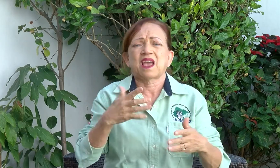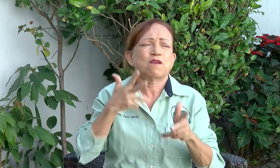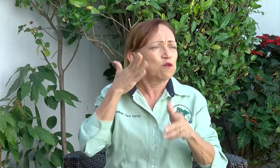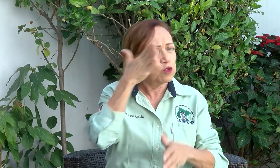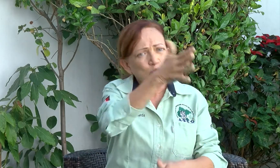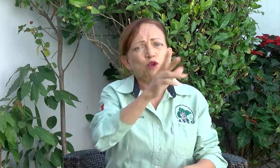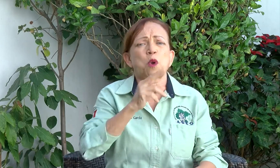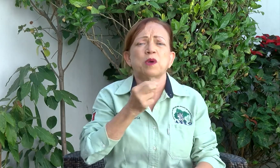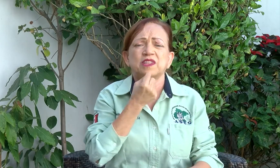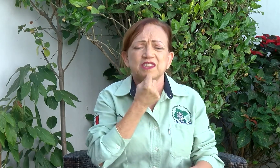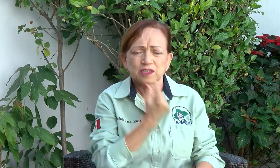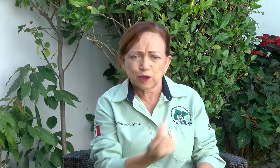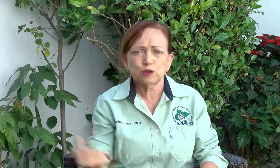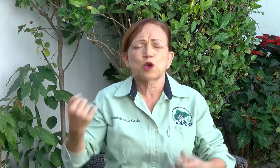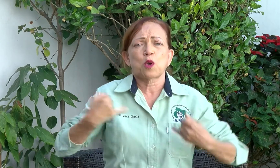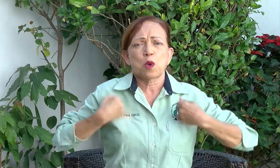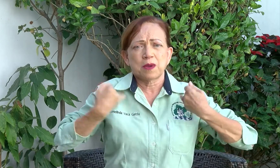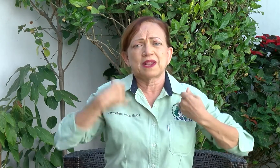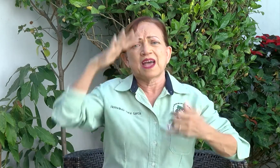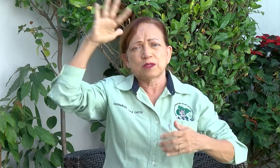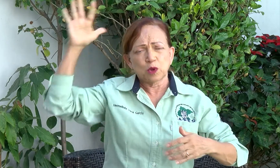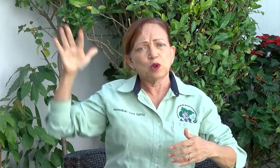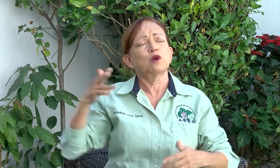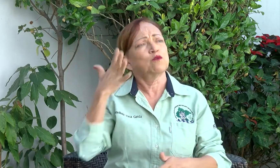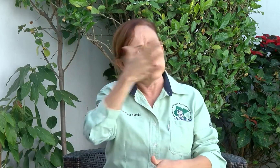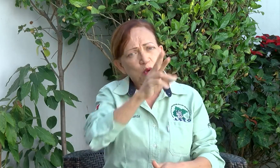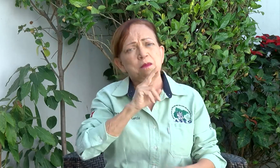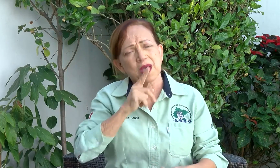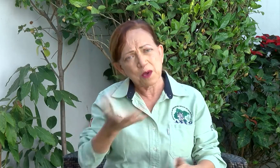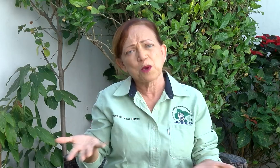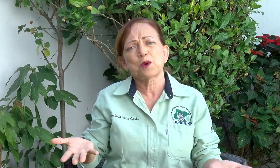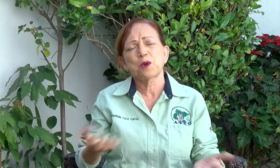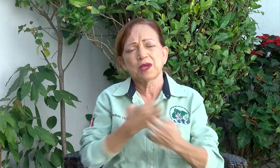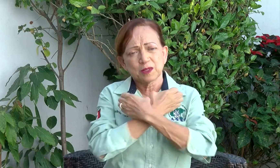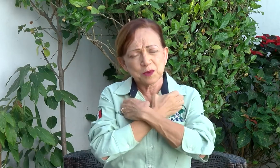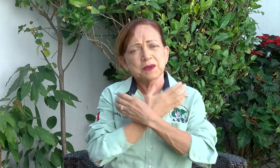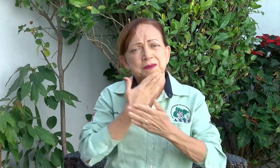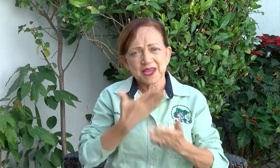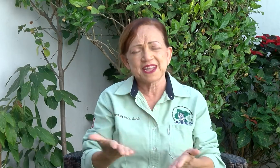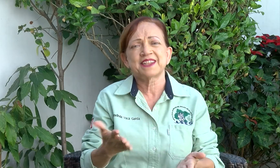futuro desde niños, jóvenes, adultos y tener un mejor futuro.